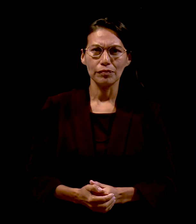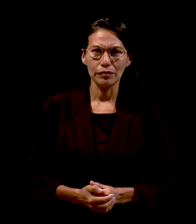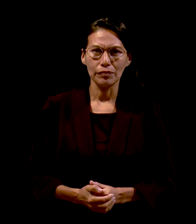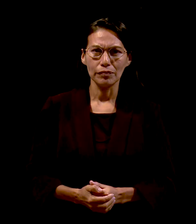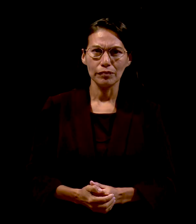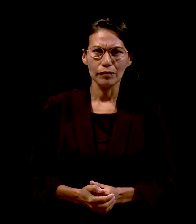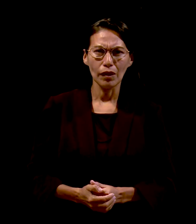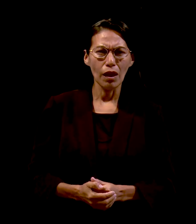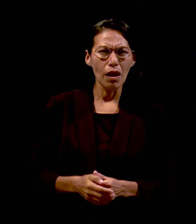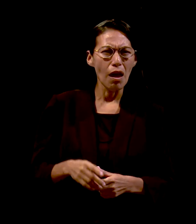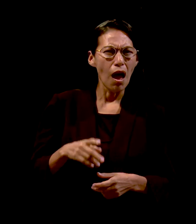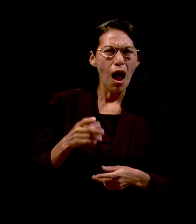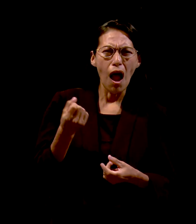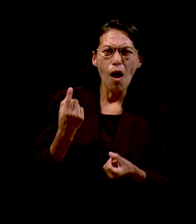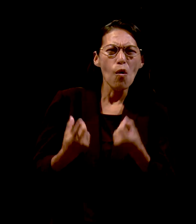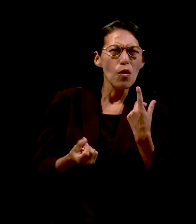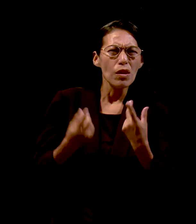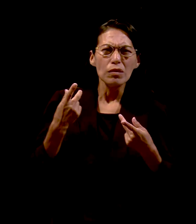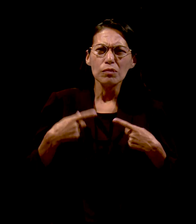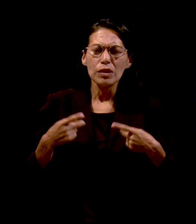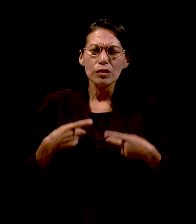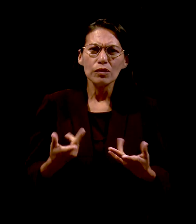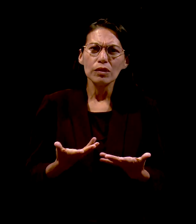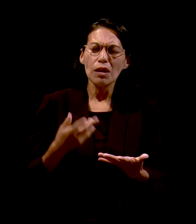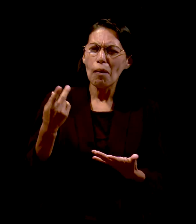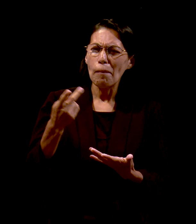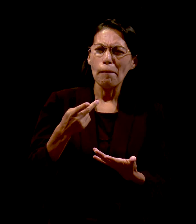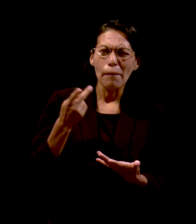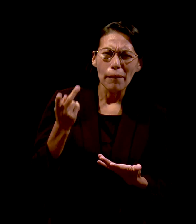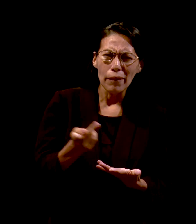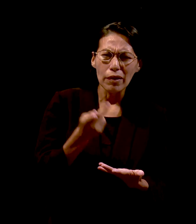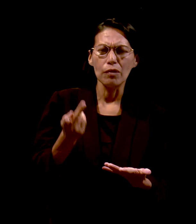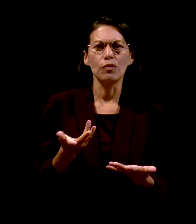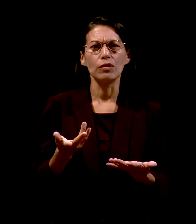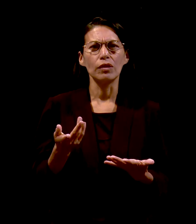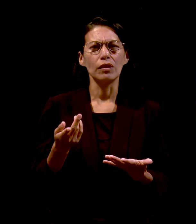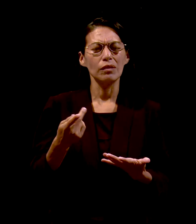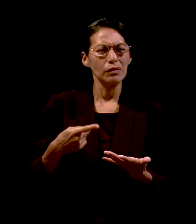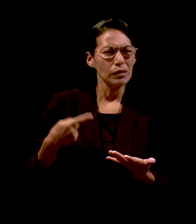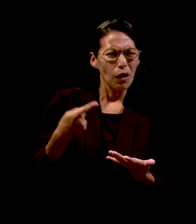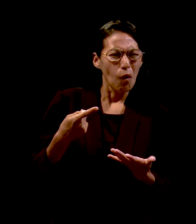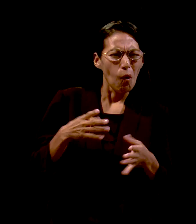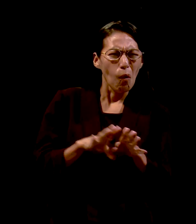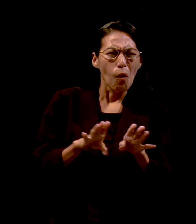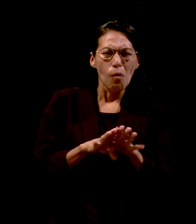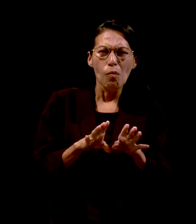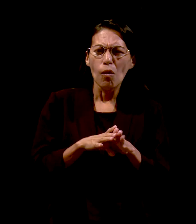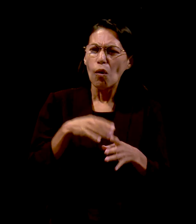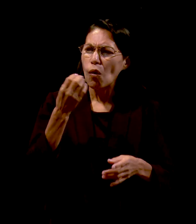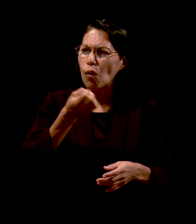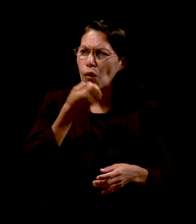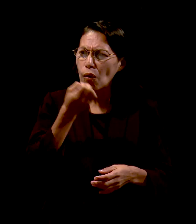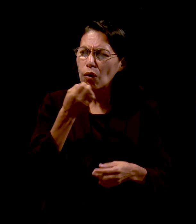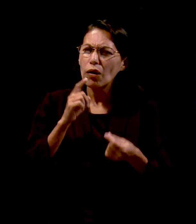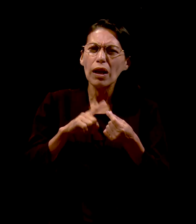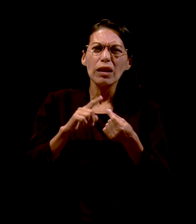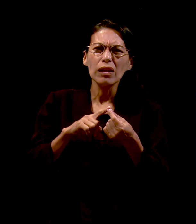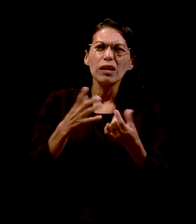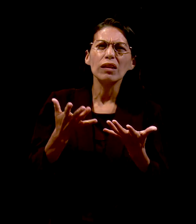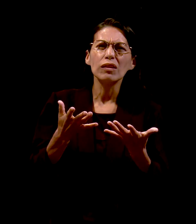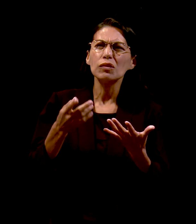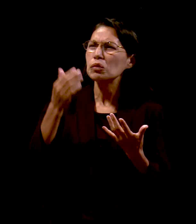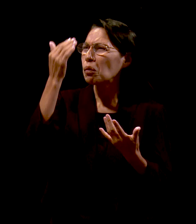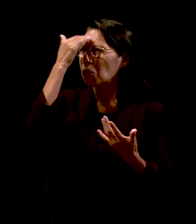mucha gente pregunta pero cómo puedo yo invocar a quien no conozco será que me sugestiono al estar